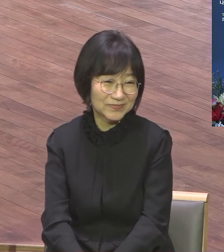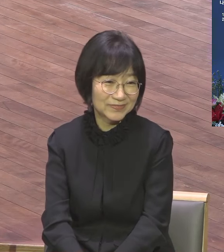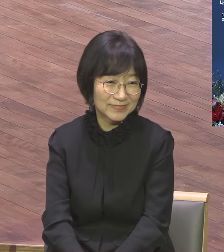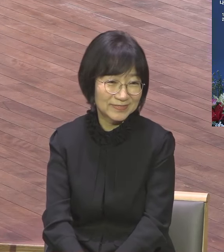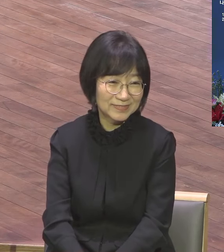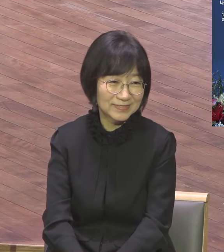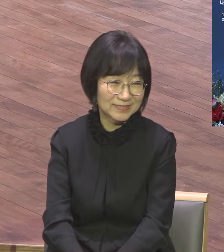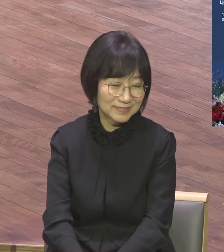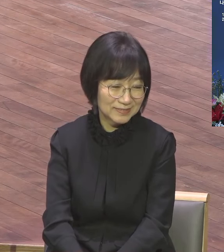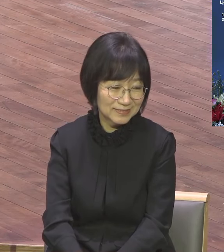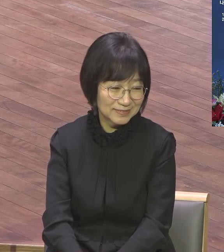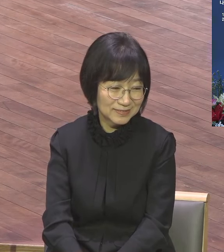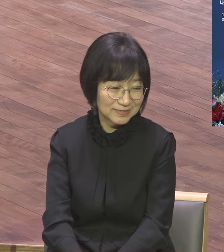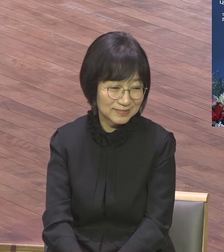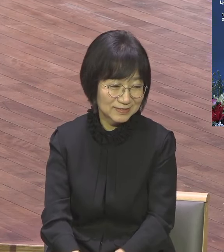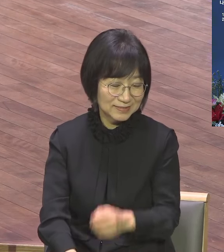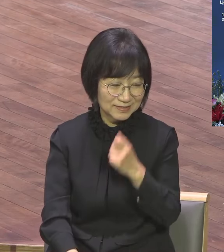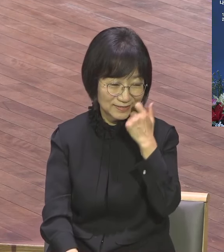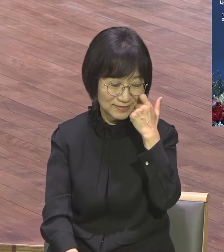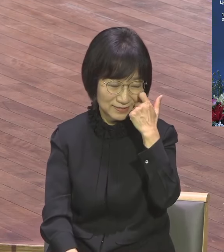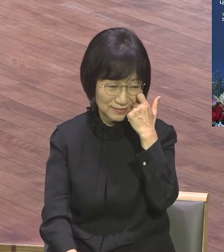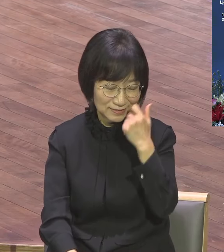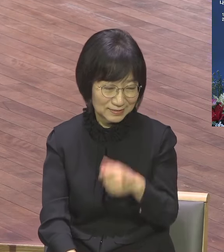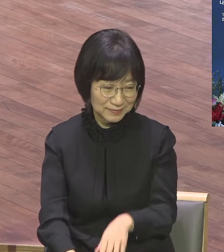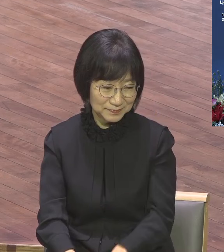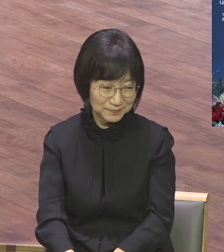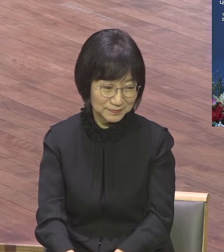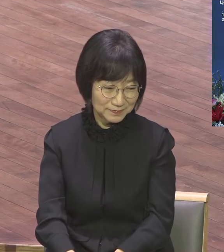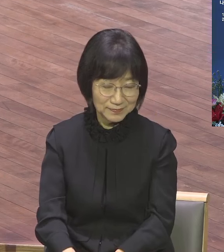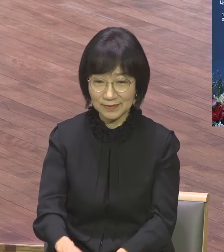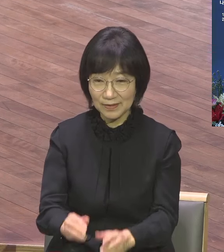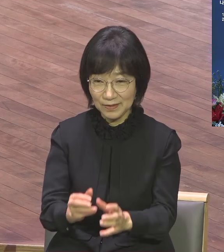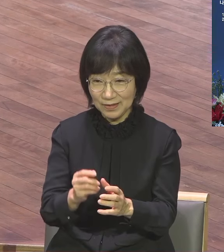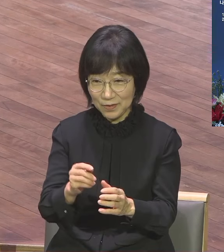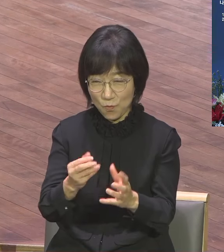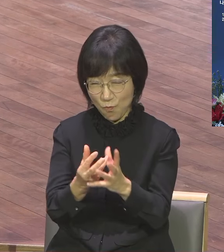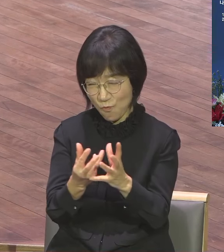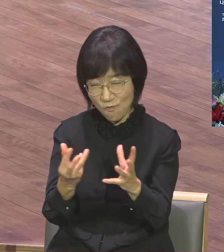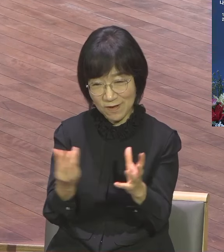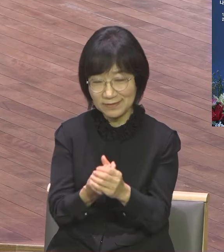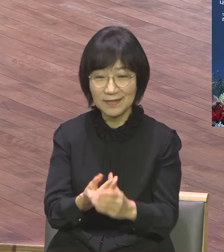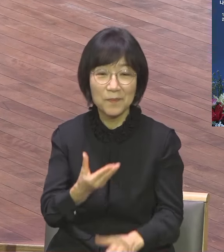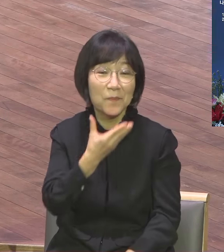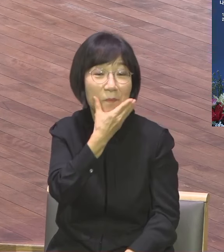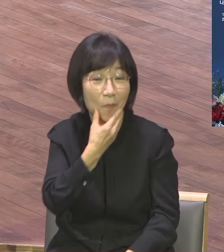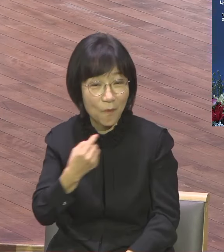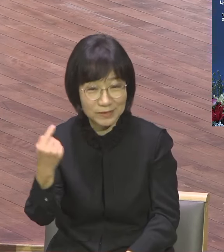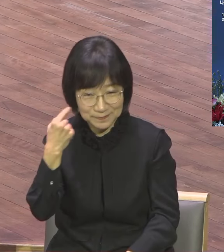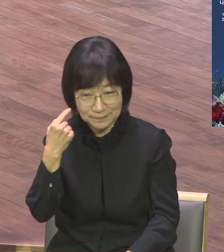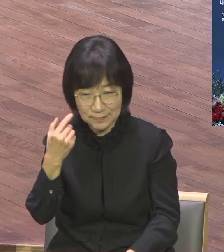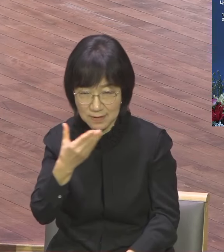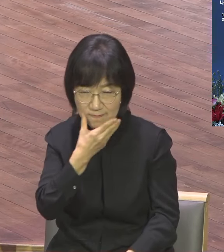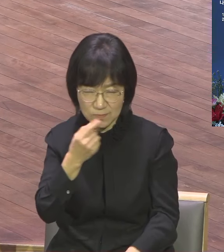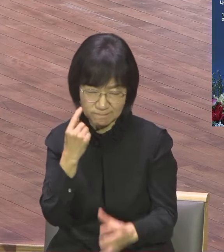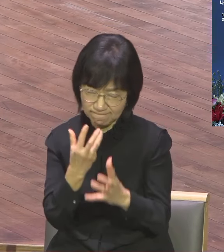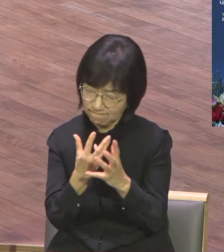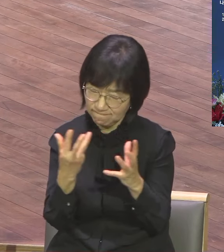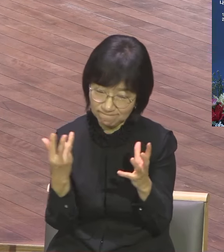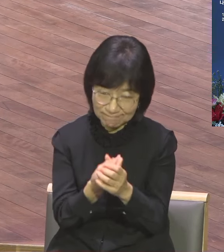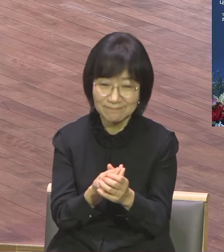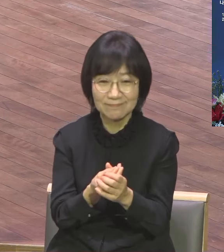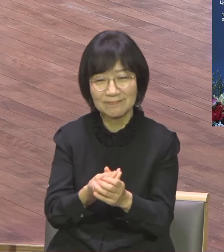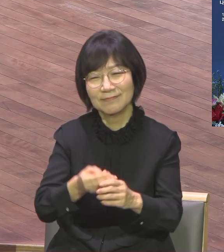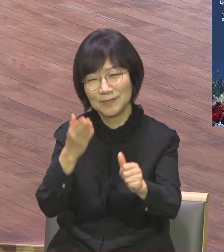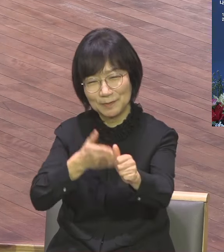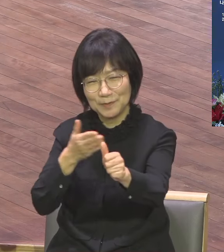하나님이 알고 사람이 알고 사단이 알고 귀신 다 알아요. 완전 복음 체질 됐냐 안 됐냐 복음 체질이 안 되면 설 수가